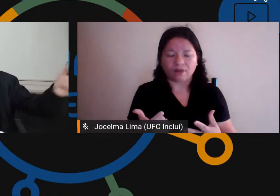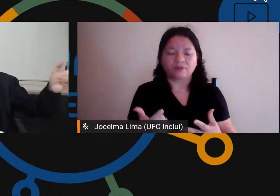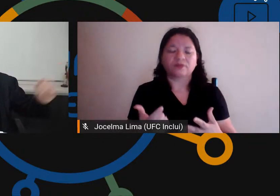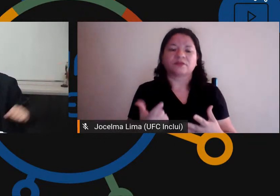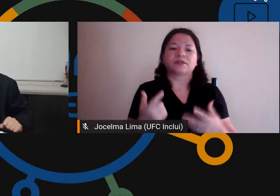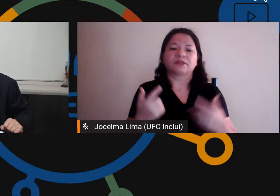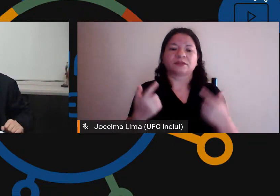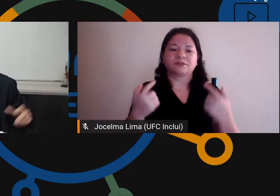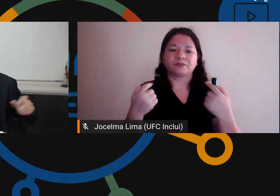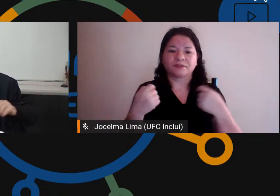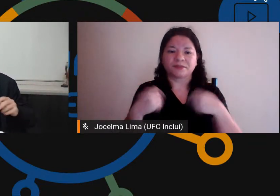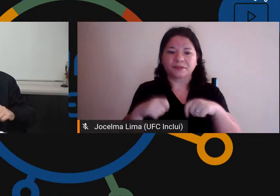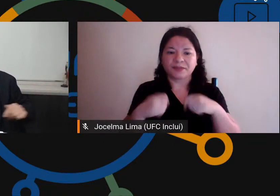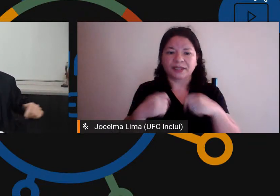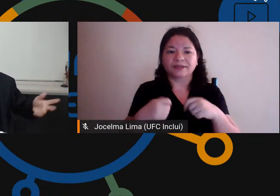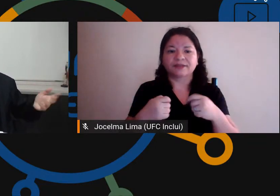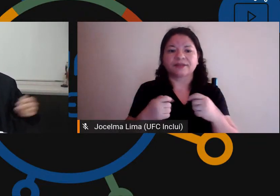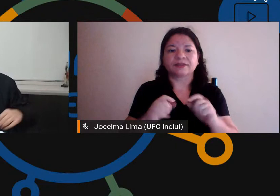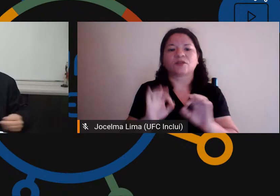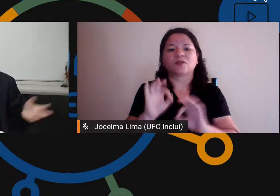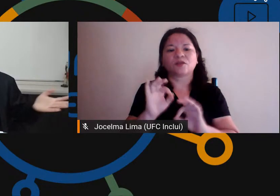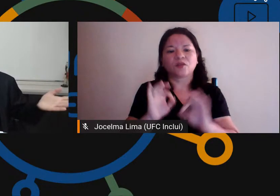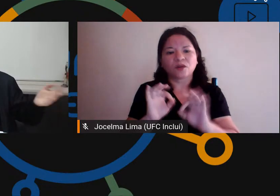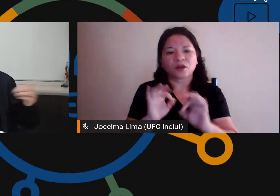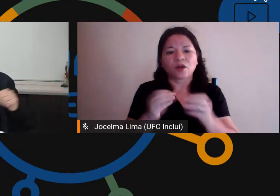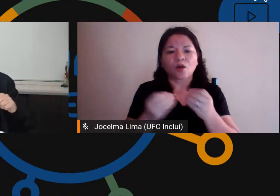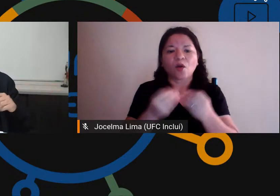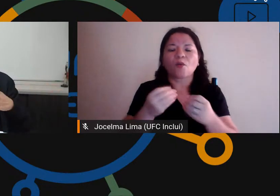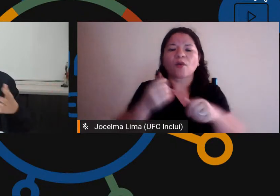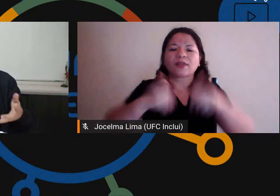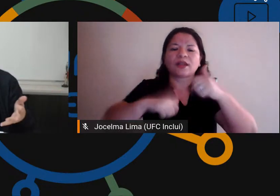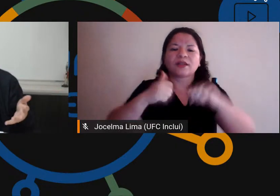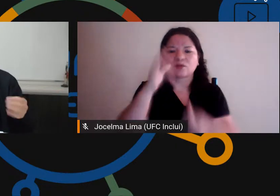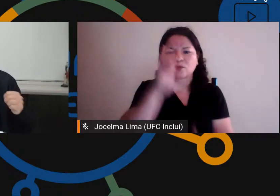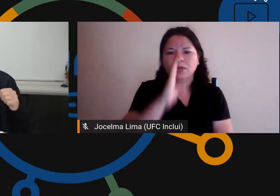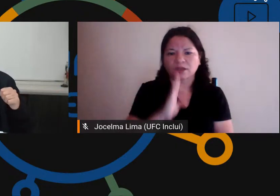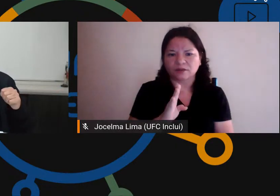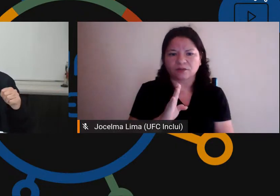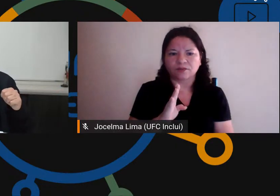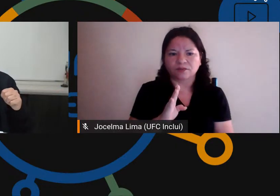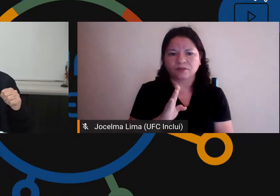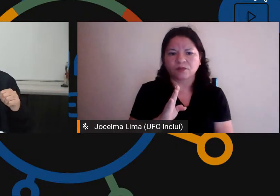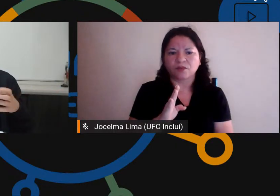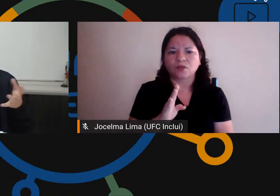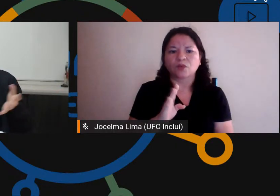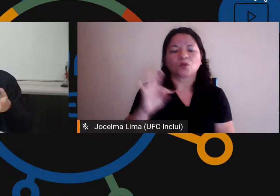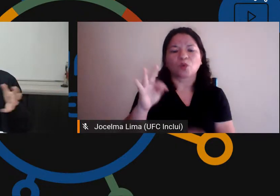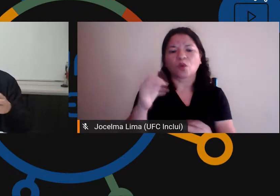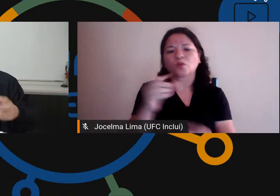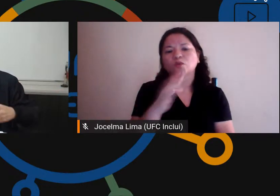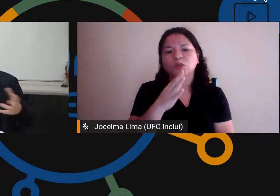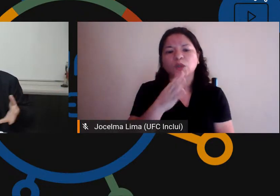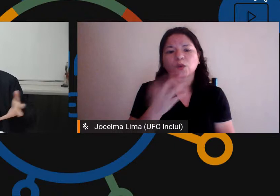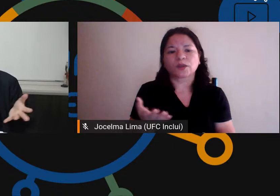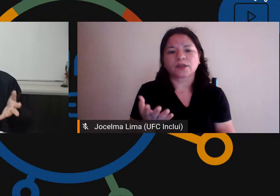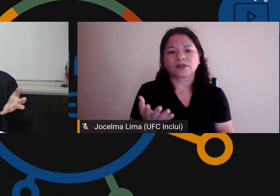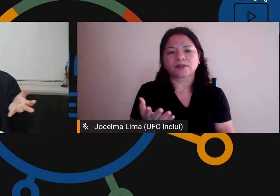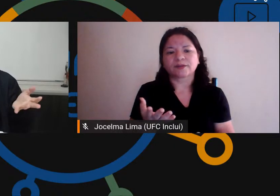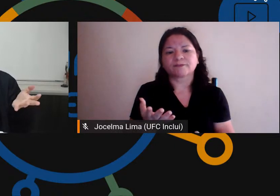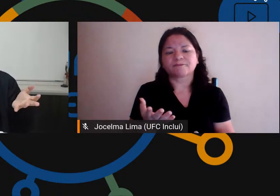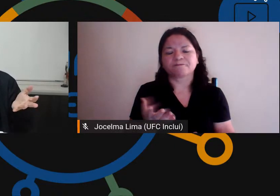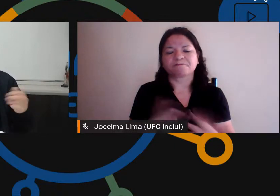tirar trabalhos importantes. Eu vou olhar só os trabalhos do Brasil. Ah, e daí? Que grande overview foi essa? Você está dizendo o que ocorreu